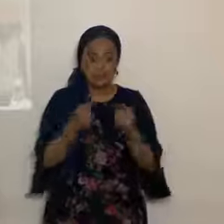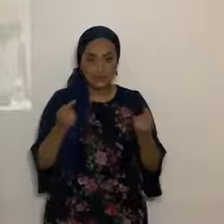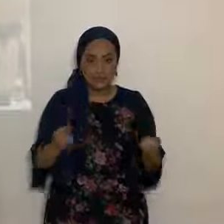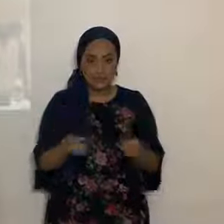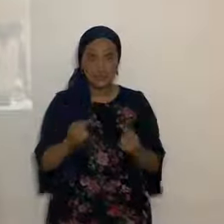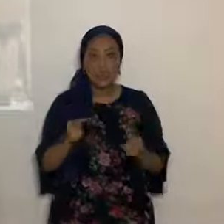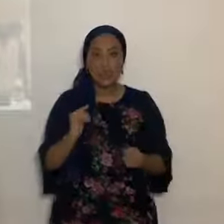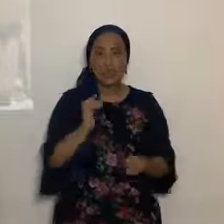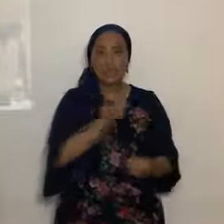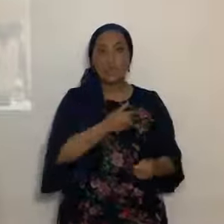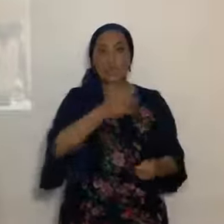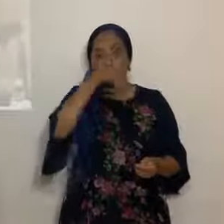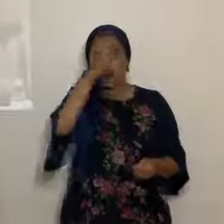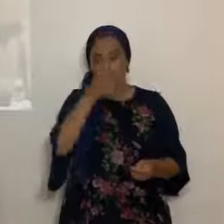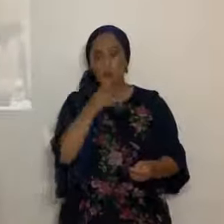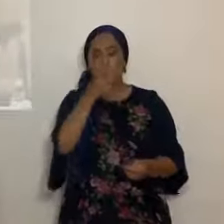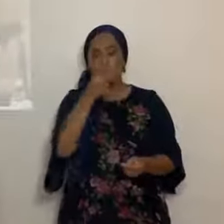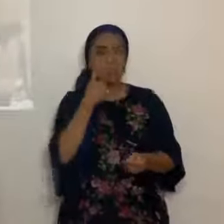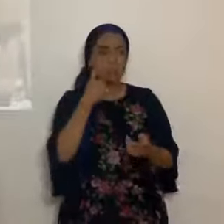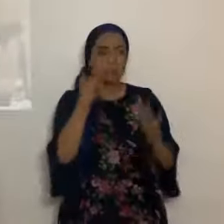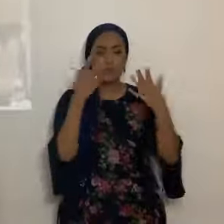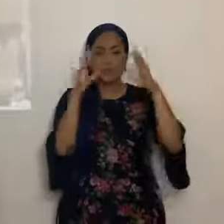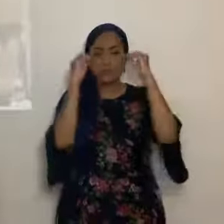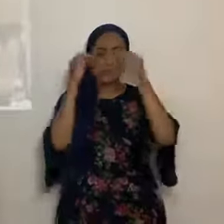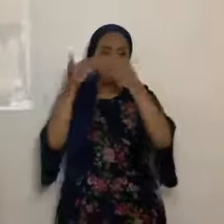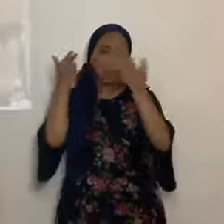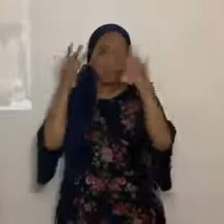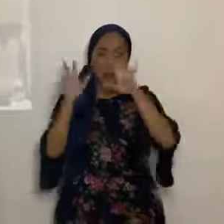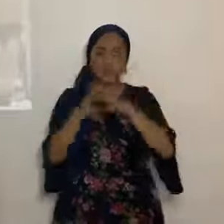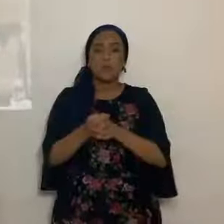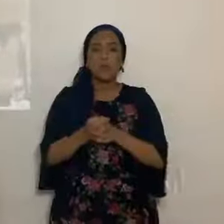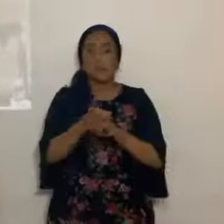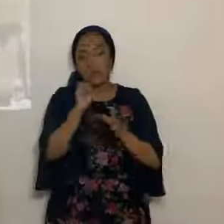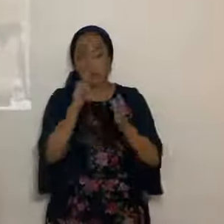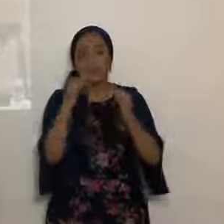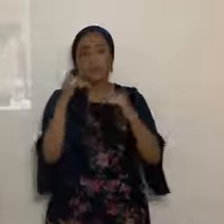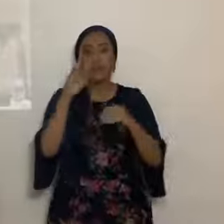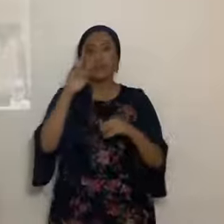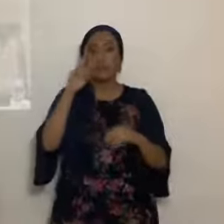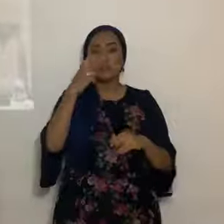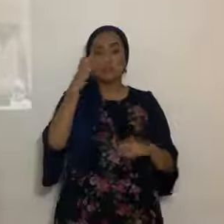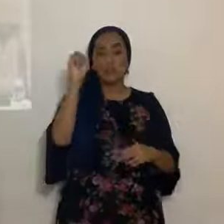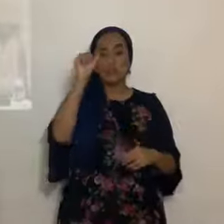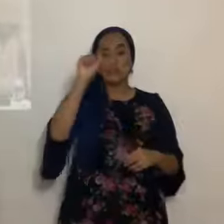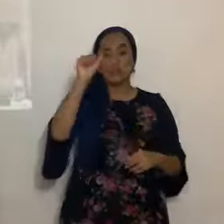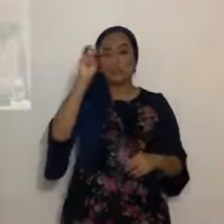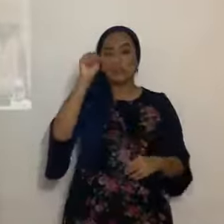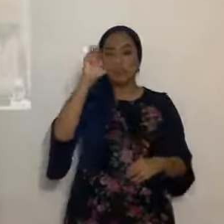de nuestros padres. Y tú dirás, pero eso ya lo ministró Roe. Bueno, vamos a 2 de Samuel, vamos a seguir aprendiendo